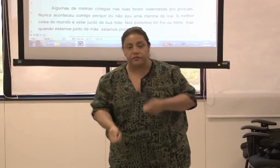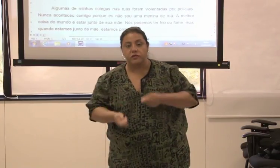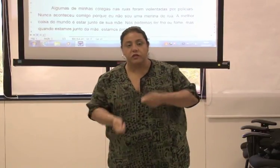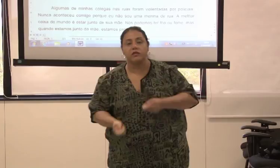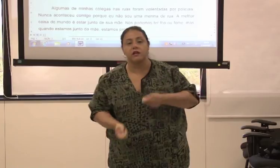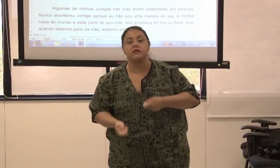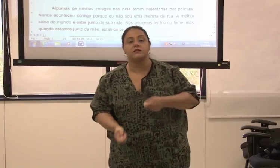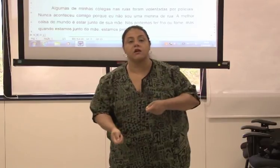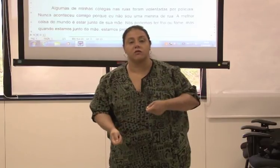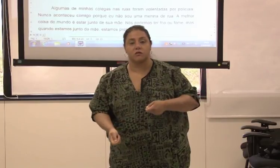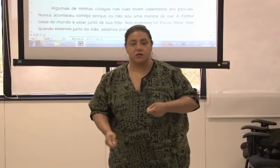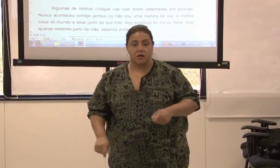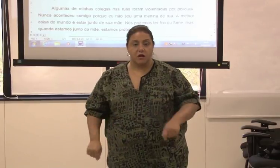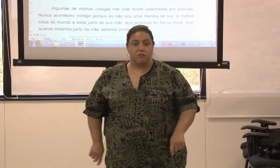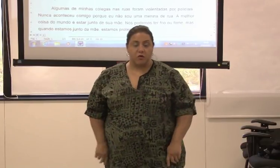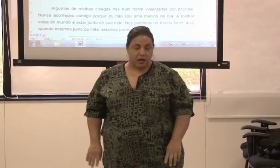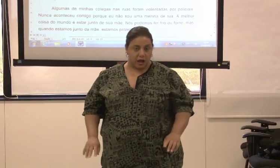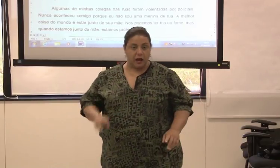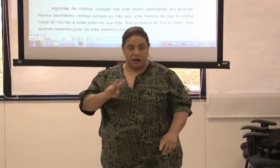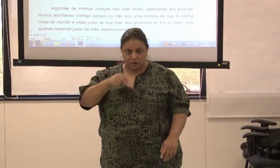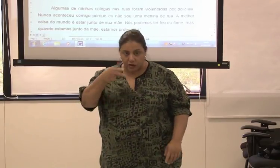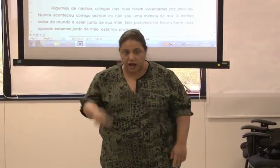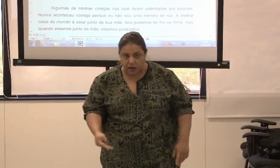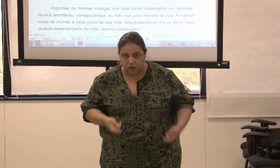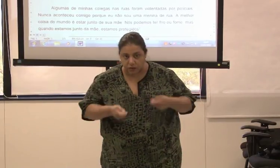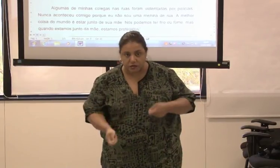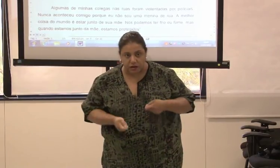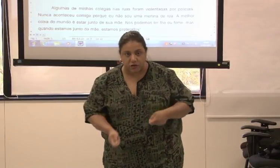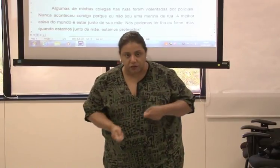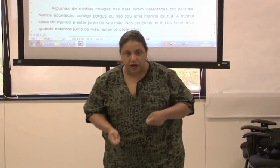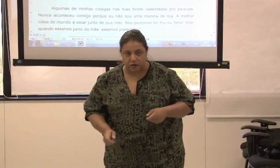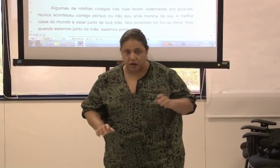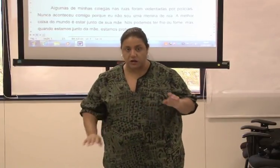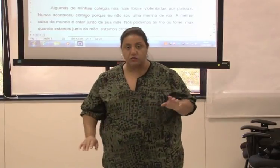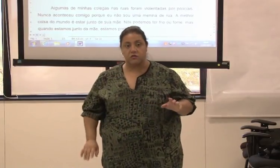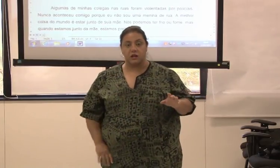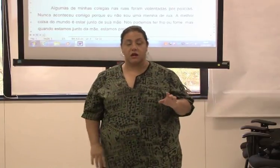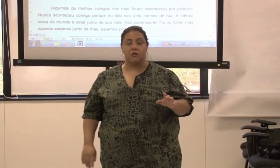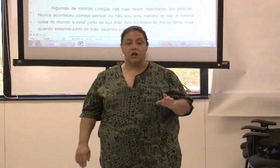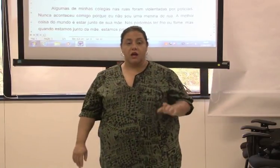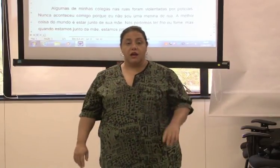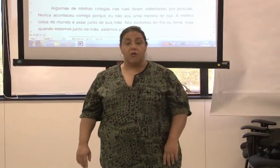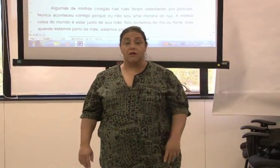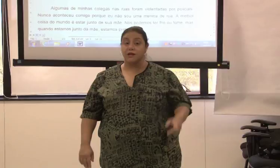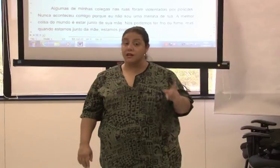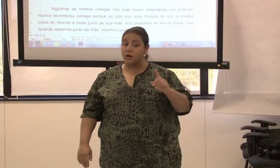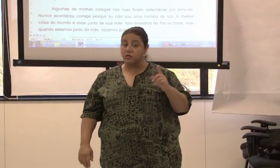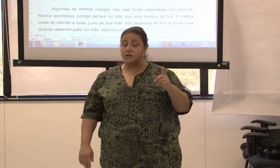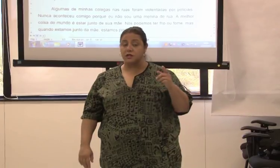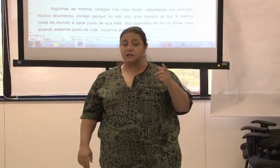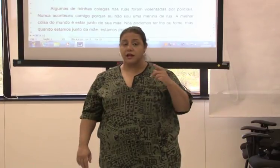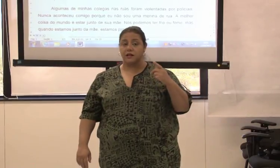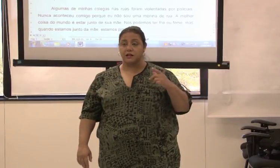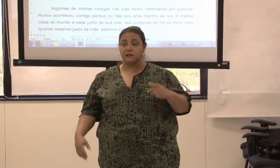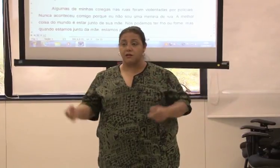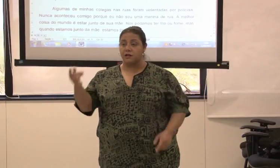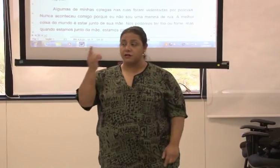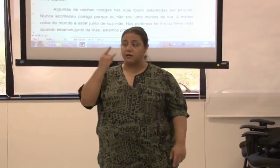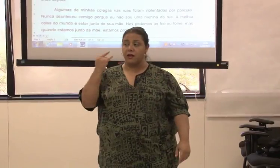em tentação. Porque eles estão caindo mesmo lá no inferno, é isso, entendeu? Enquanto que não nos deixeis cair em tentação, a tentação ela